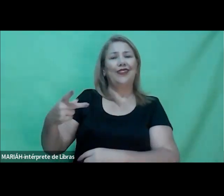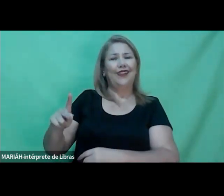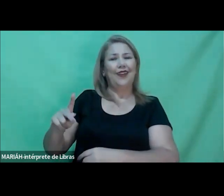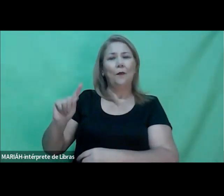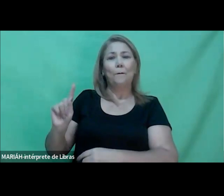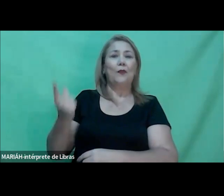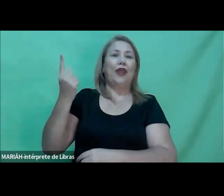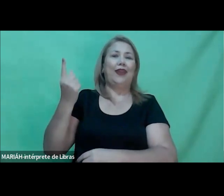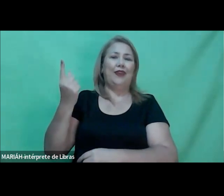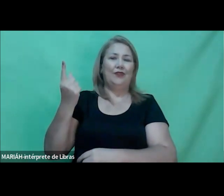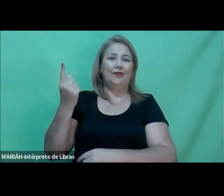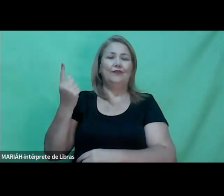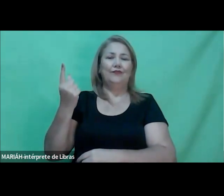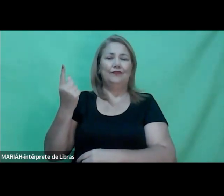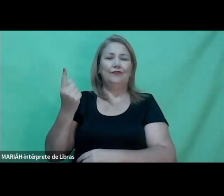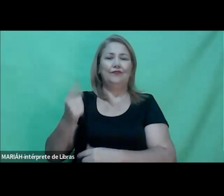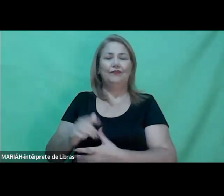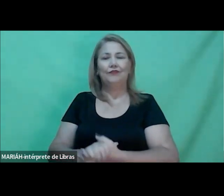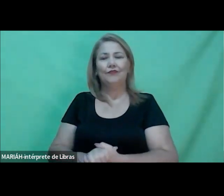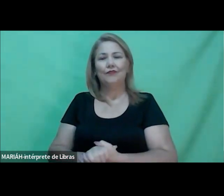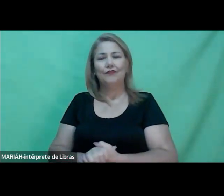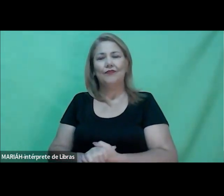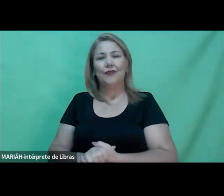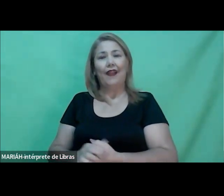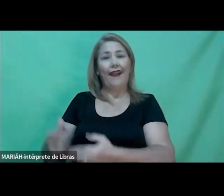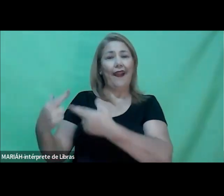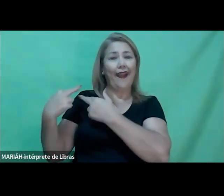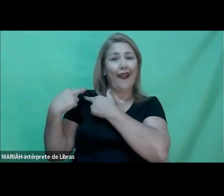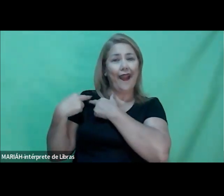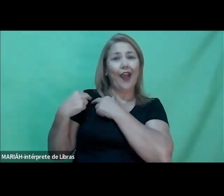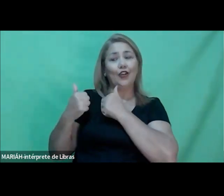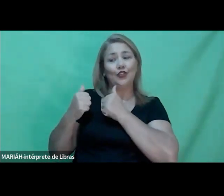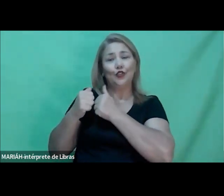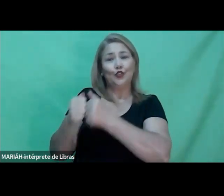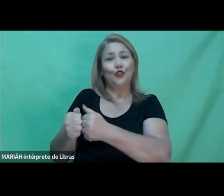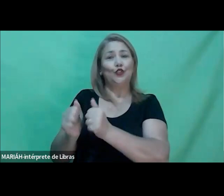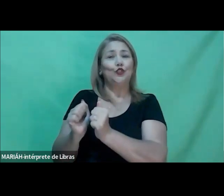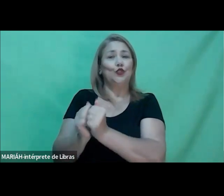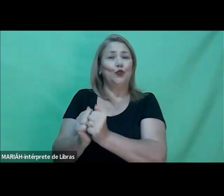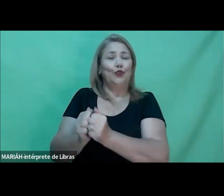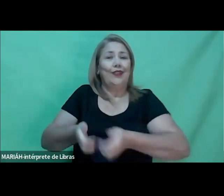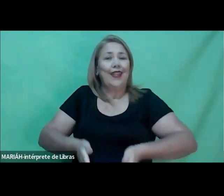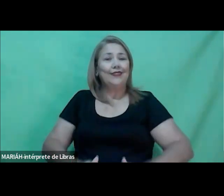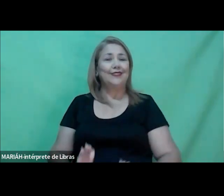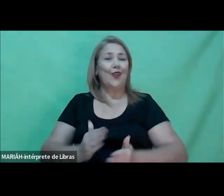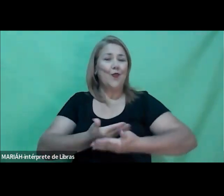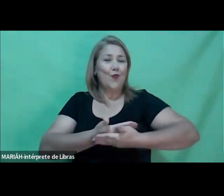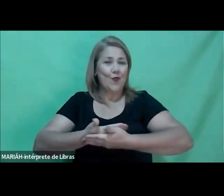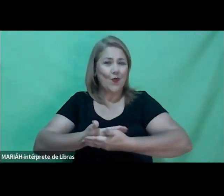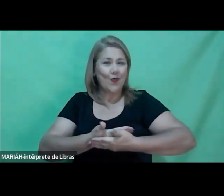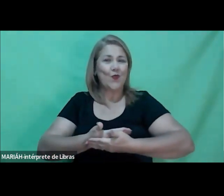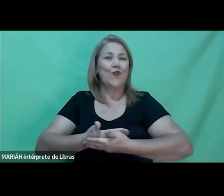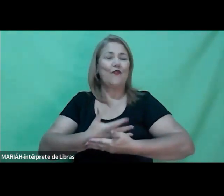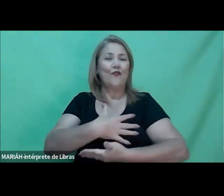Hermes me dio a mí la inmensa responsabilidad de acompañarlo al hospital donde nació su hija para que yo